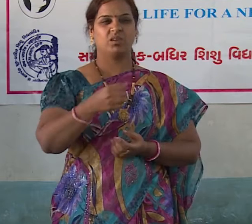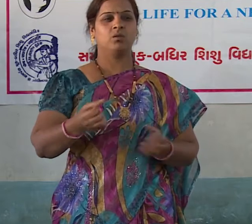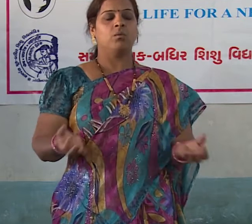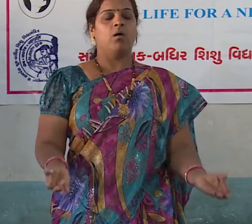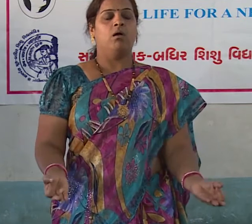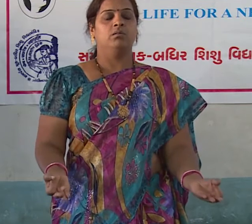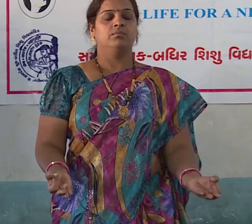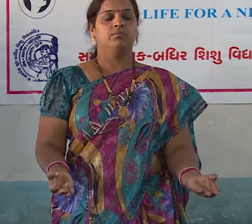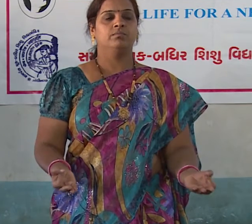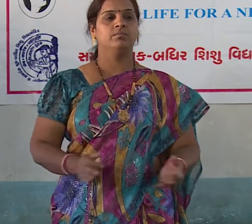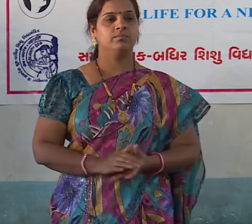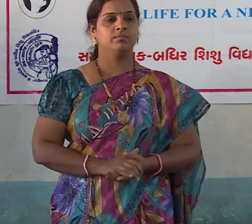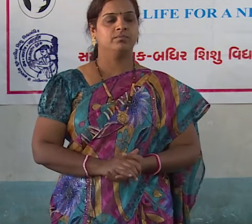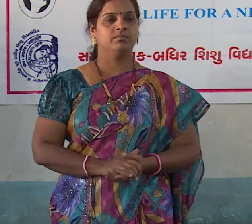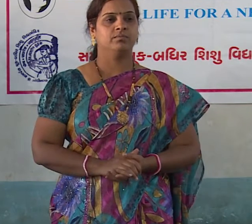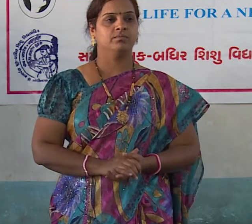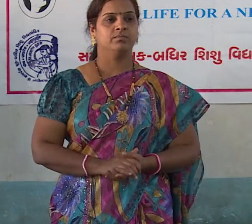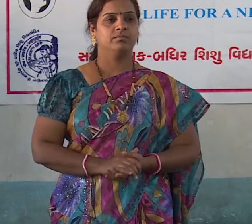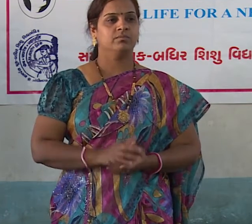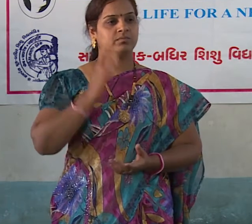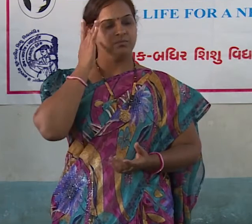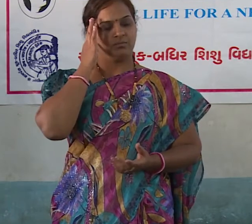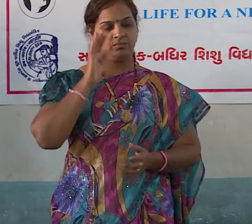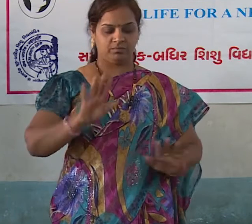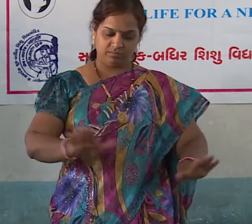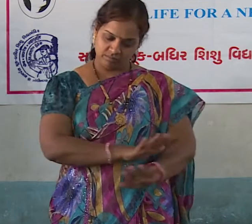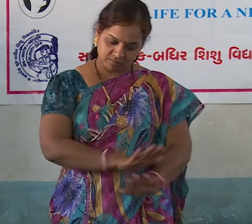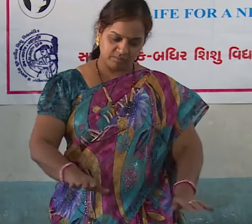तपस्वी हैं तो वो तो लोग कोई आसन बिछाते हैं,